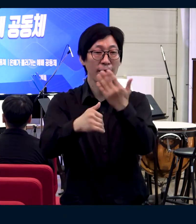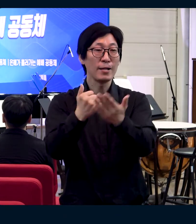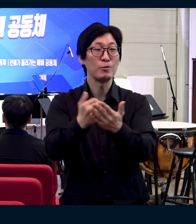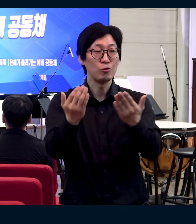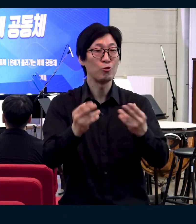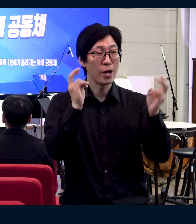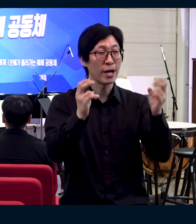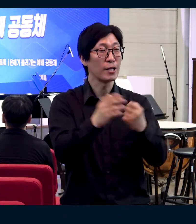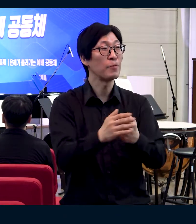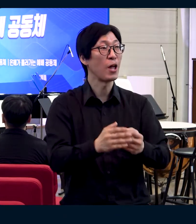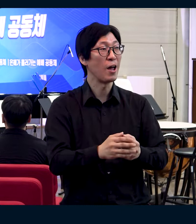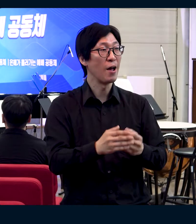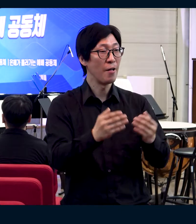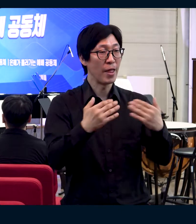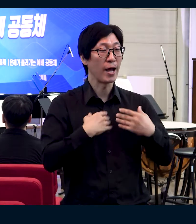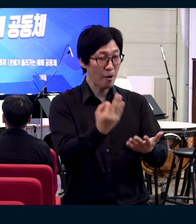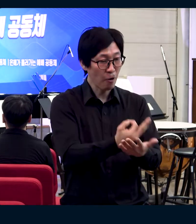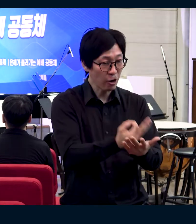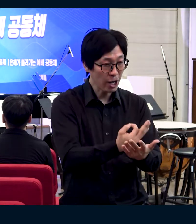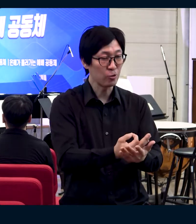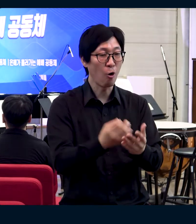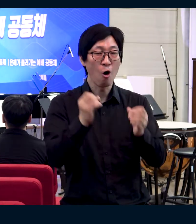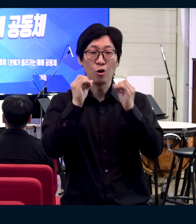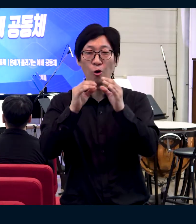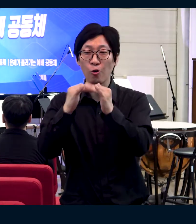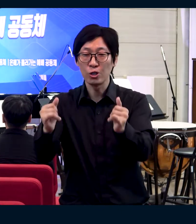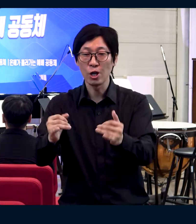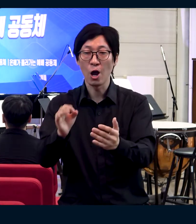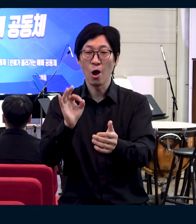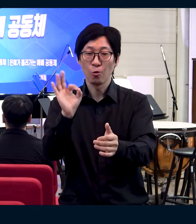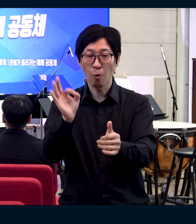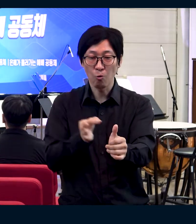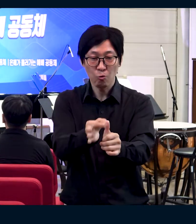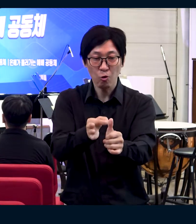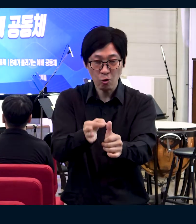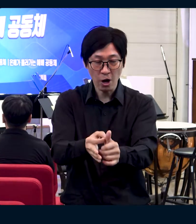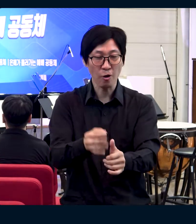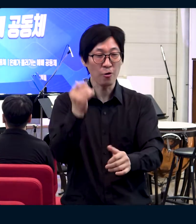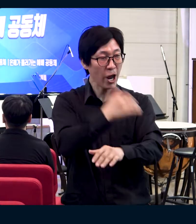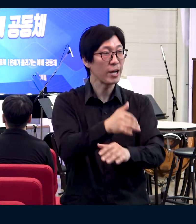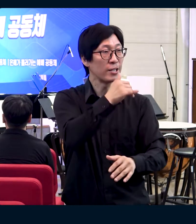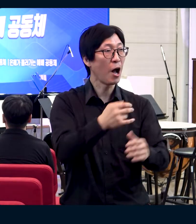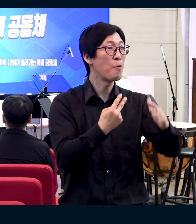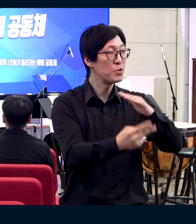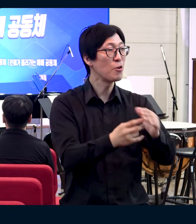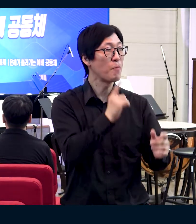선교지에 가서 뭐 이런 일을 하고 막 이렇게 선포하는데 전혀 감동이 안 되는,